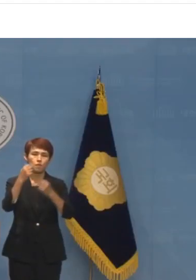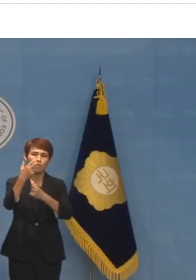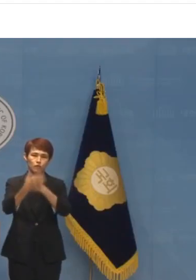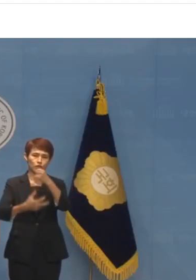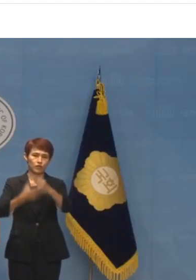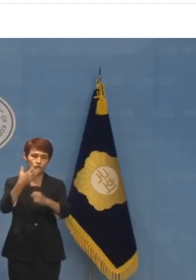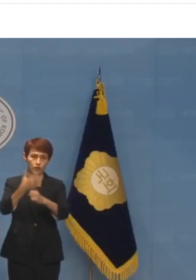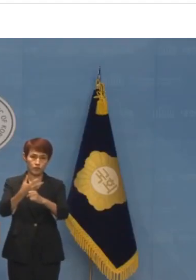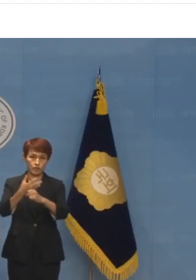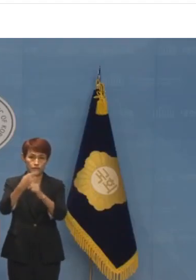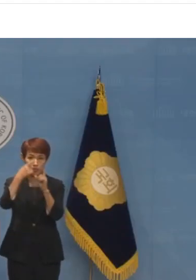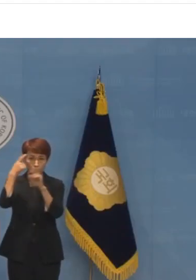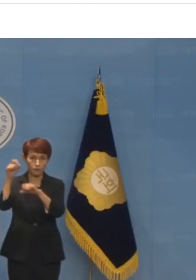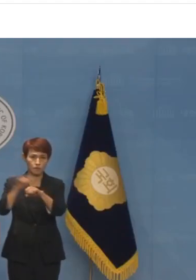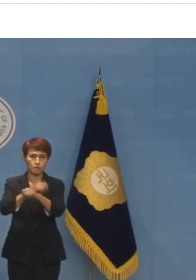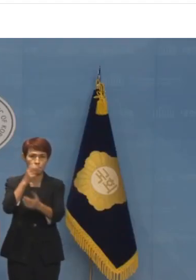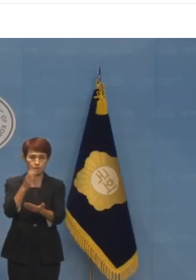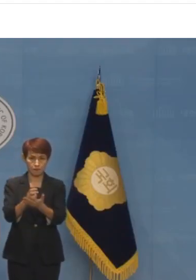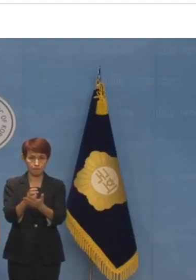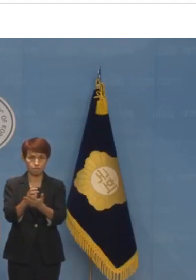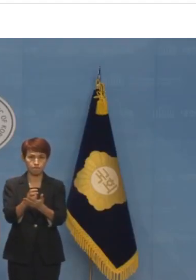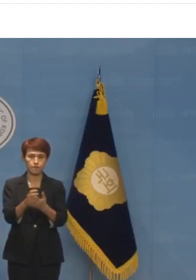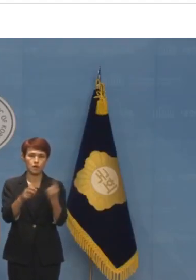특별법 시리즈의 1호, 2호로